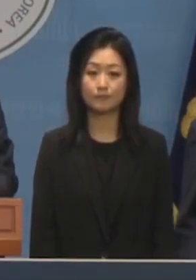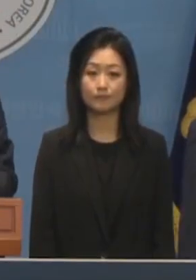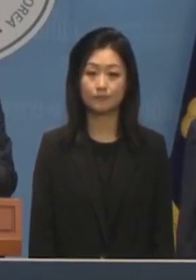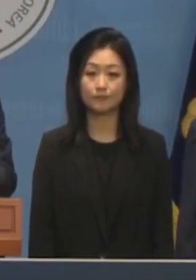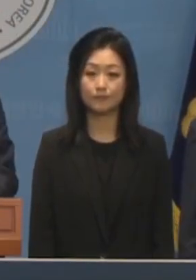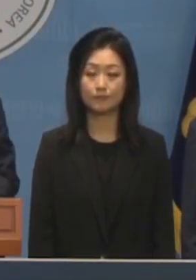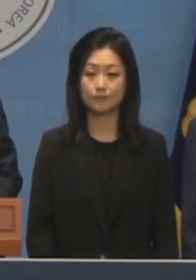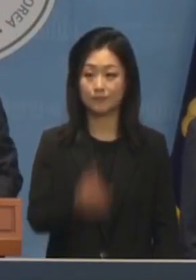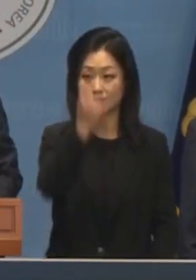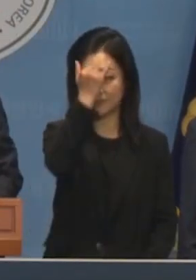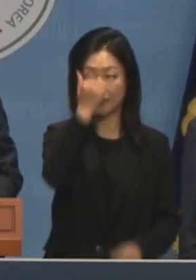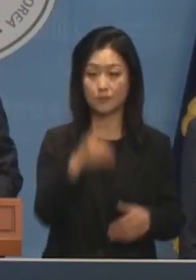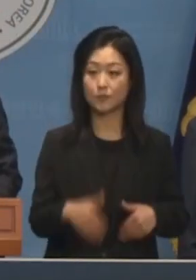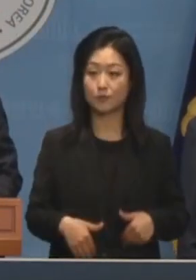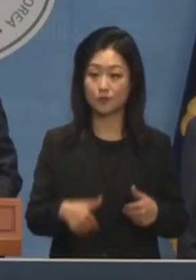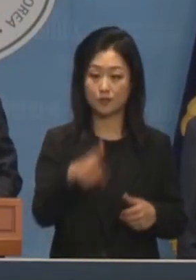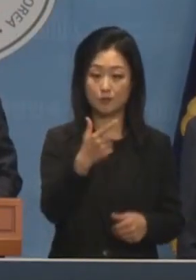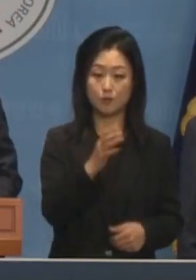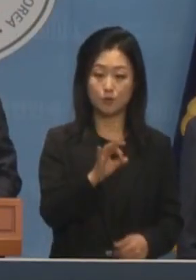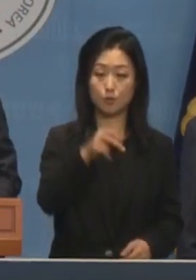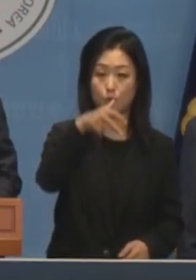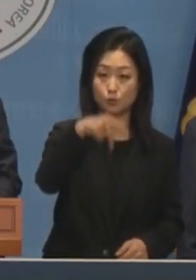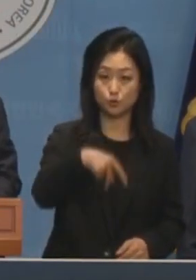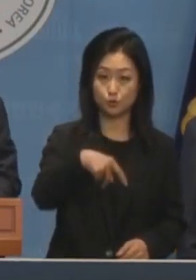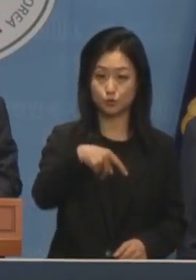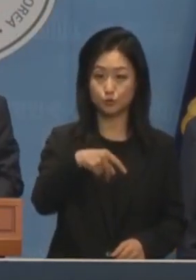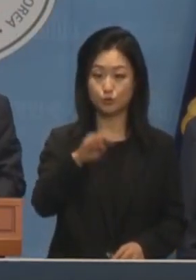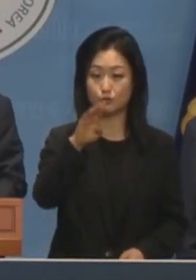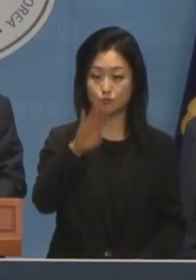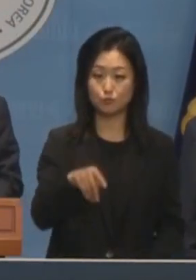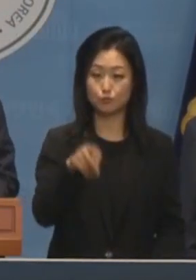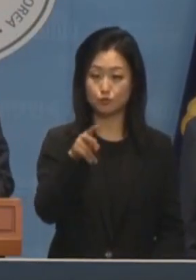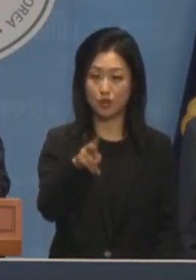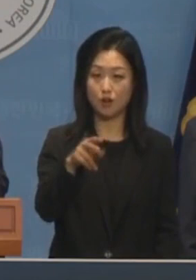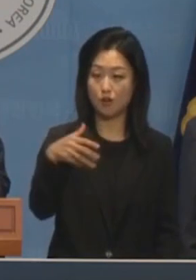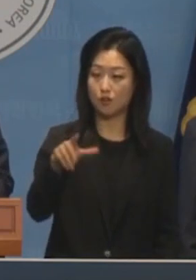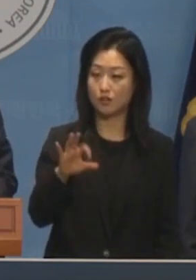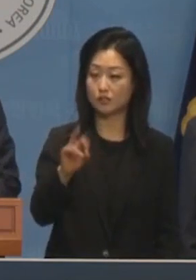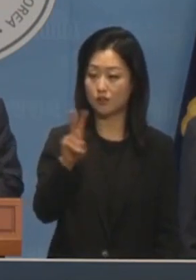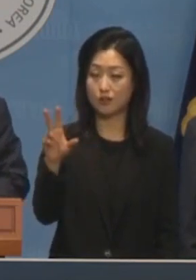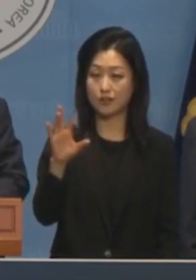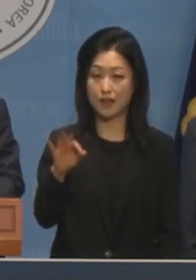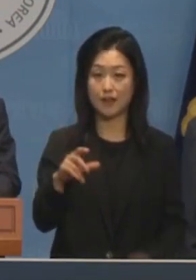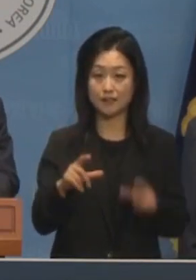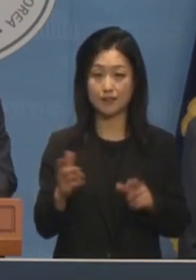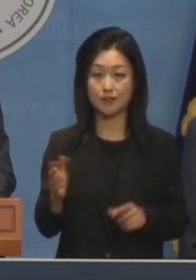예, 충남 공주시 부여군 청양군 박수현 의원입니다.